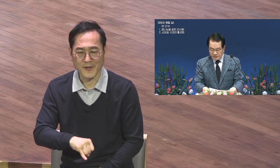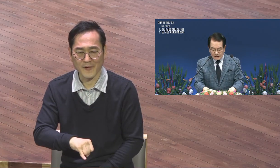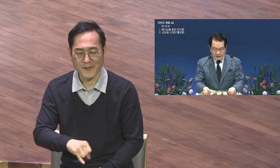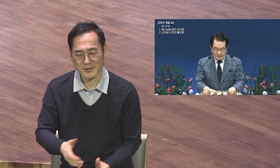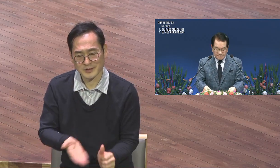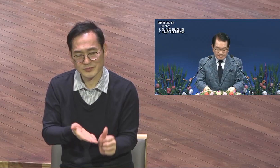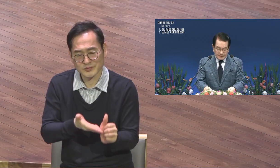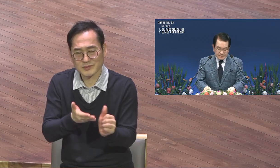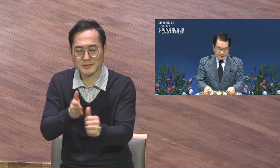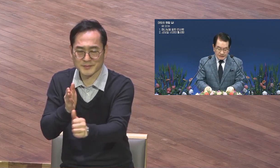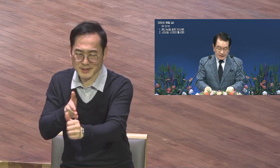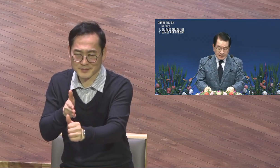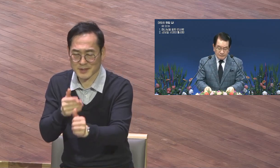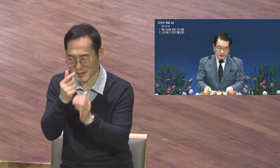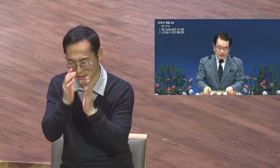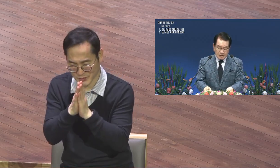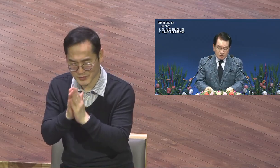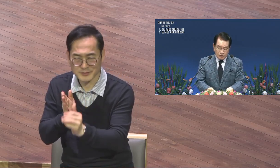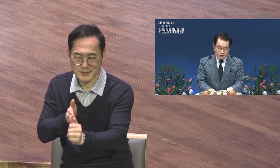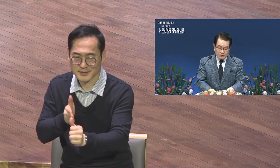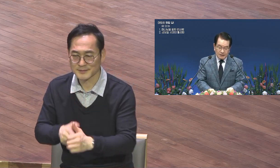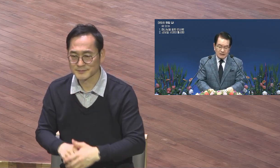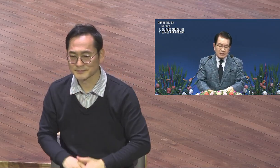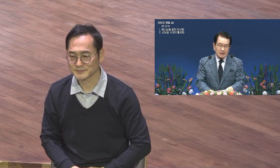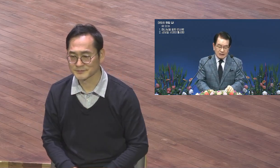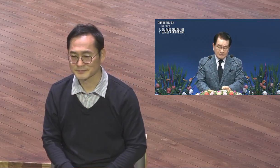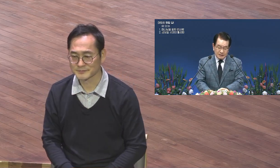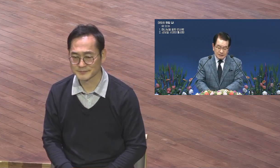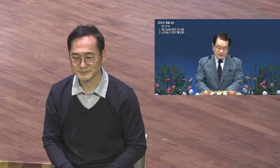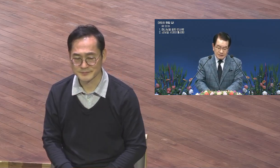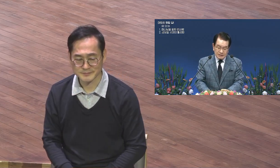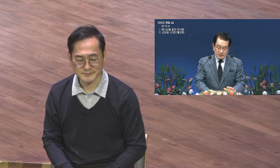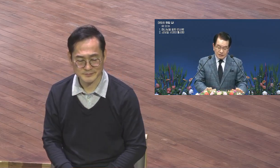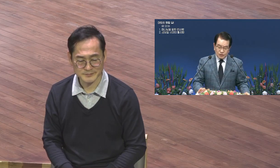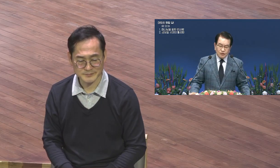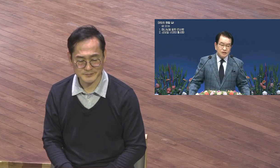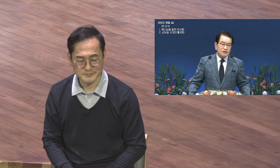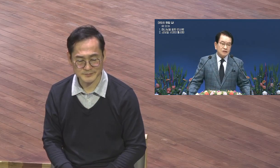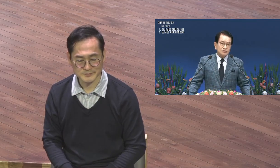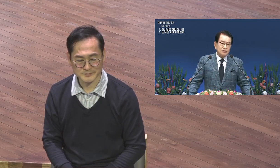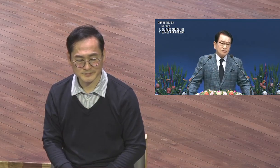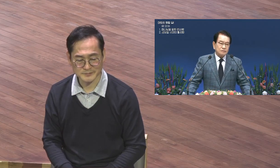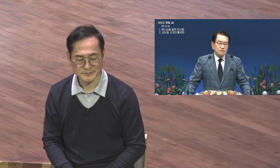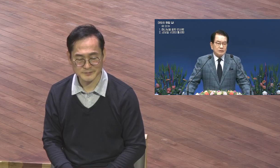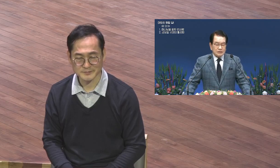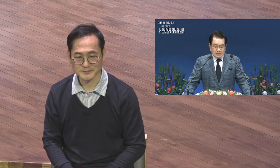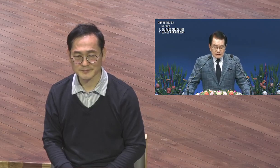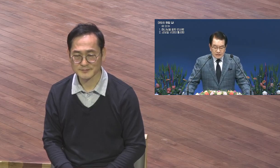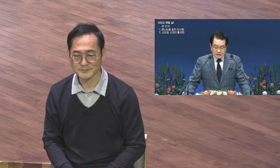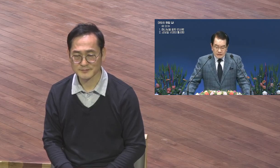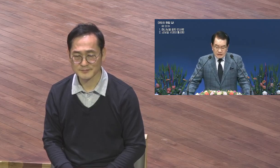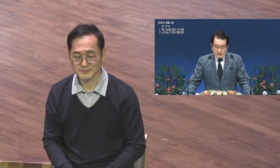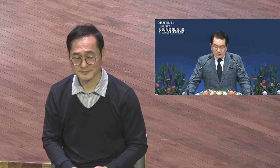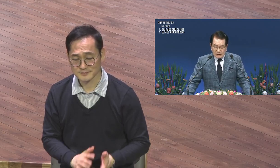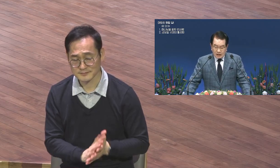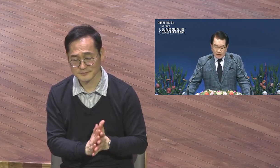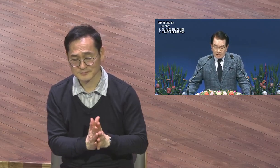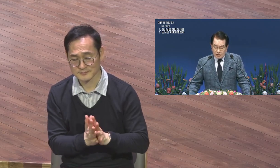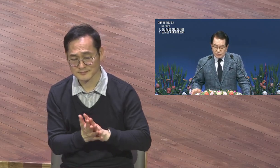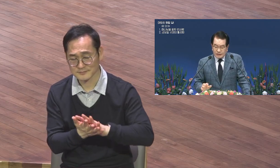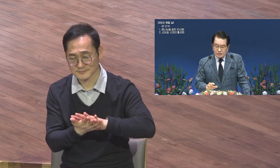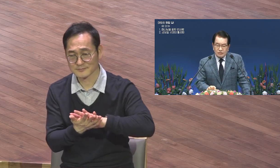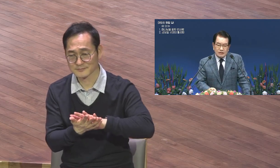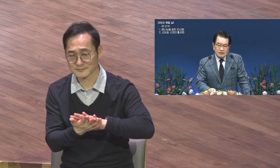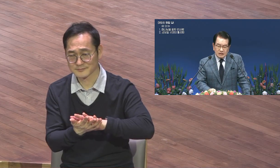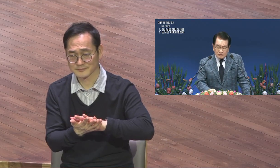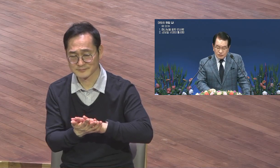기도하시기 바랍니다. 이렇게 렘넌트가 오직을 발견하게 되면 유일성을 누리고 어떤 상황과